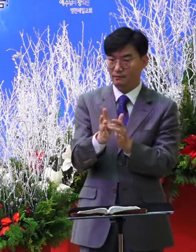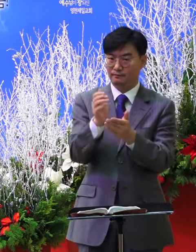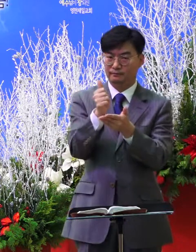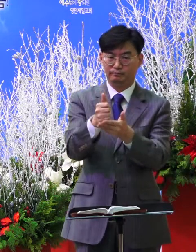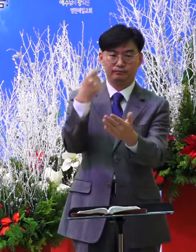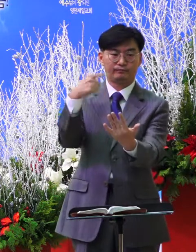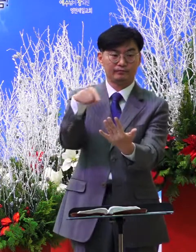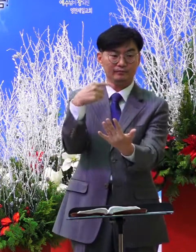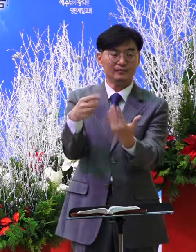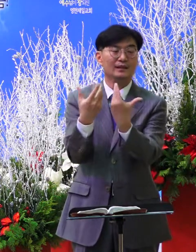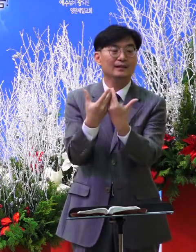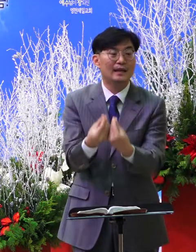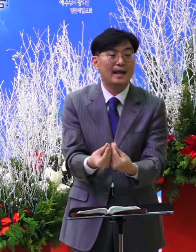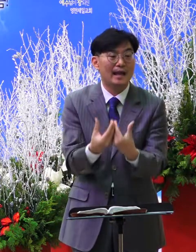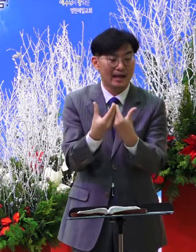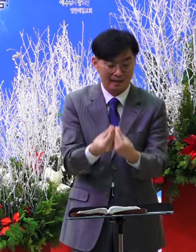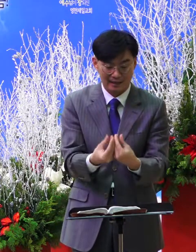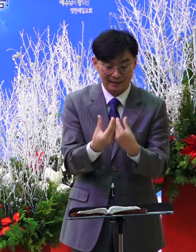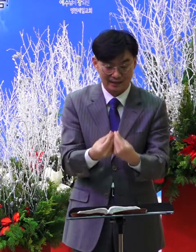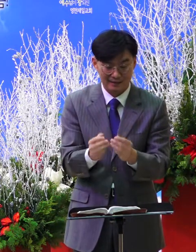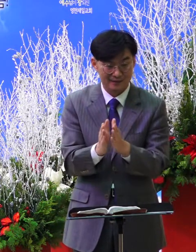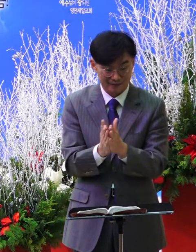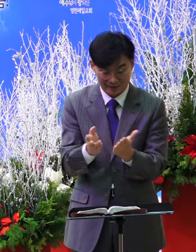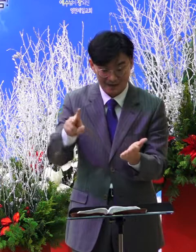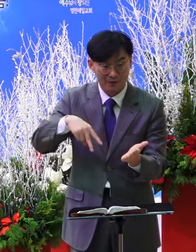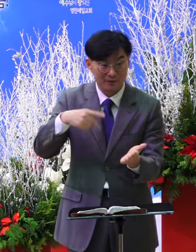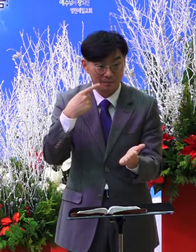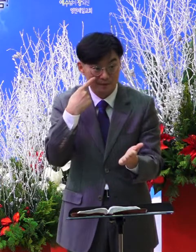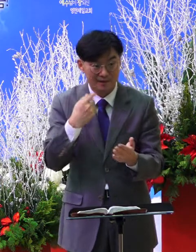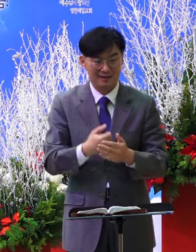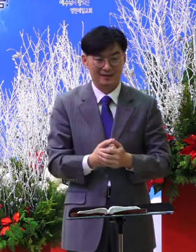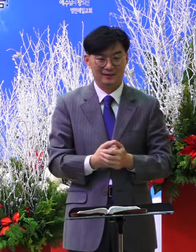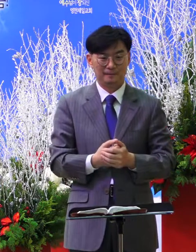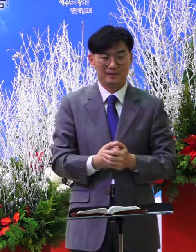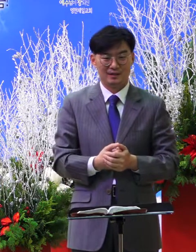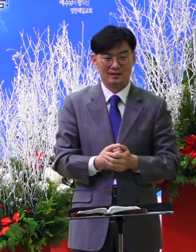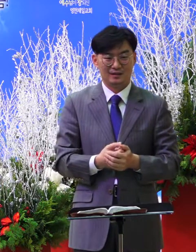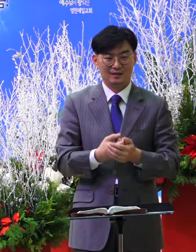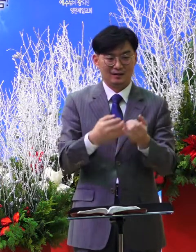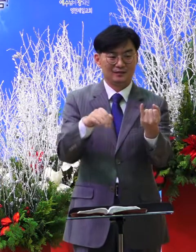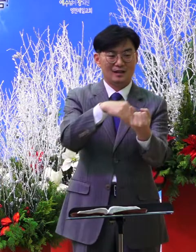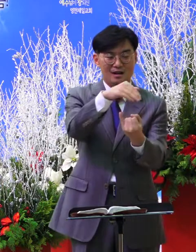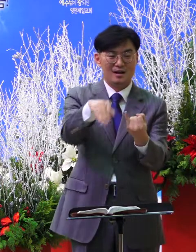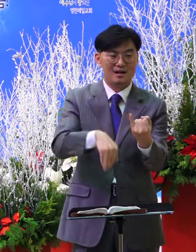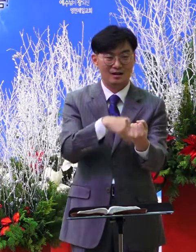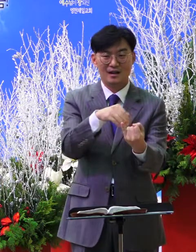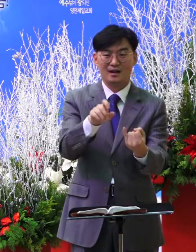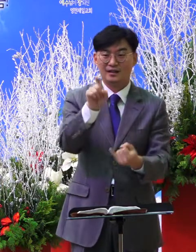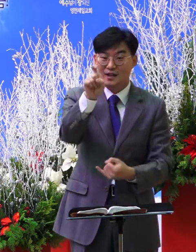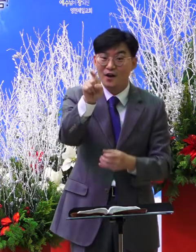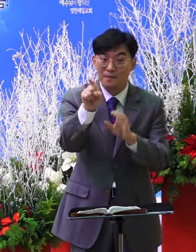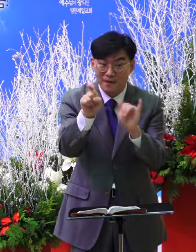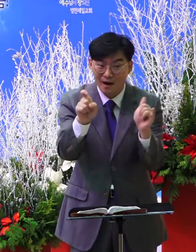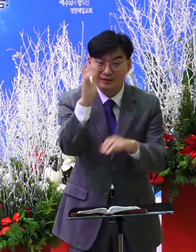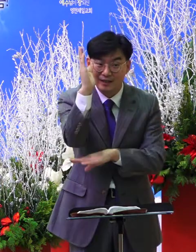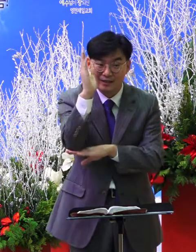비유라고도 하고 슬기로운 5천의 비유라고도 하죠. 이 비유의 내용이 이제 결혼, 혼인에 대한 이야기를 하고